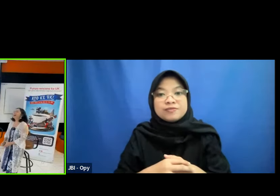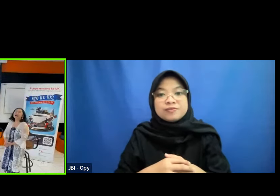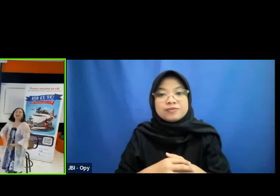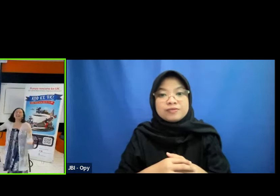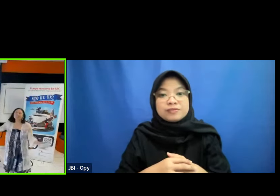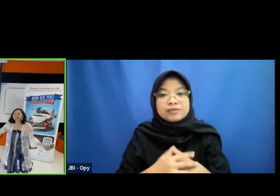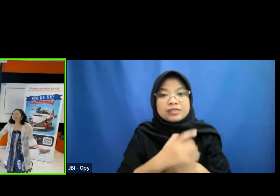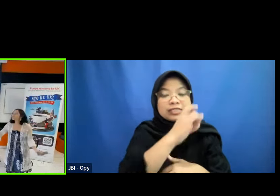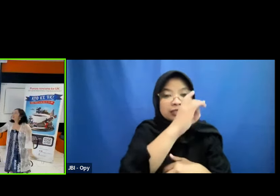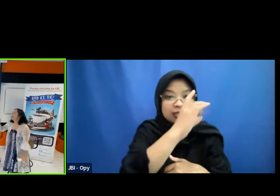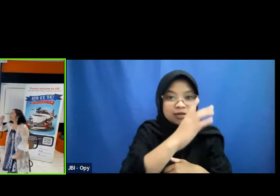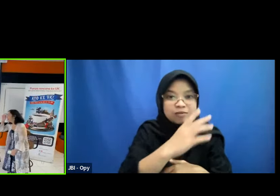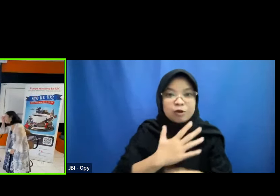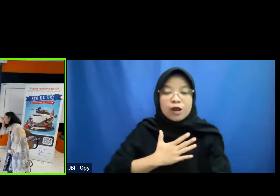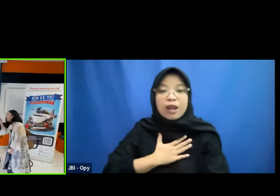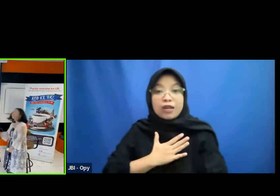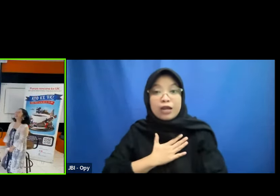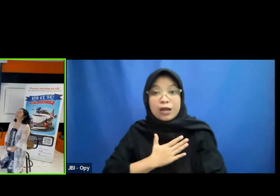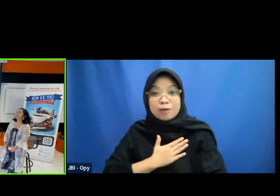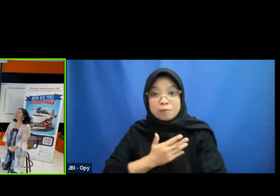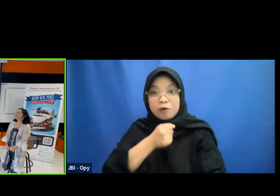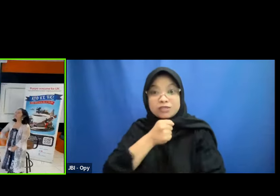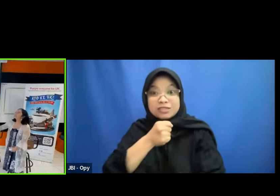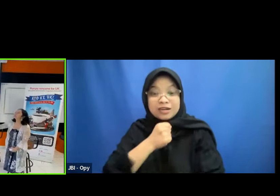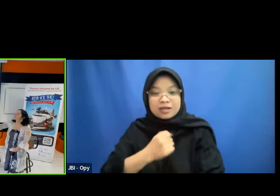teman-teman dedan banget